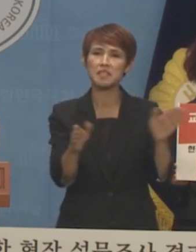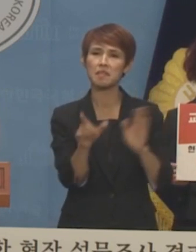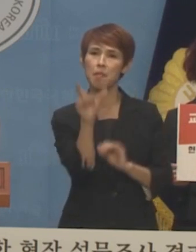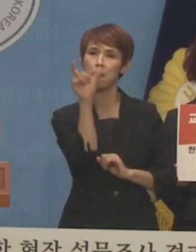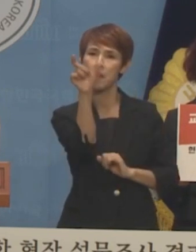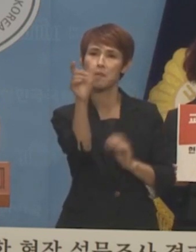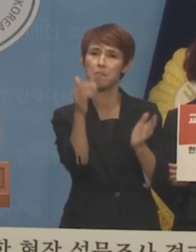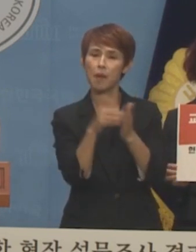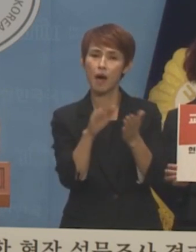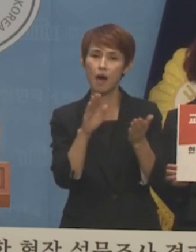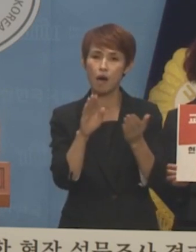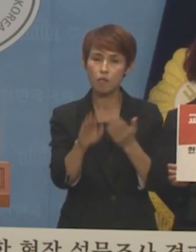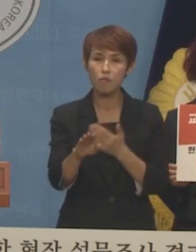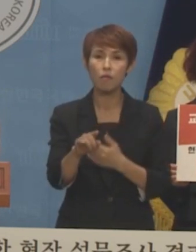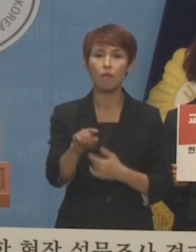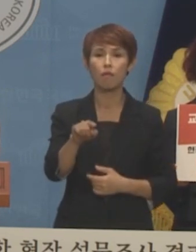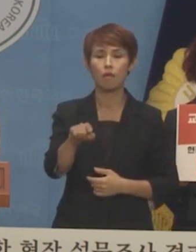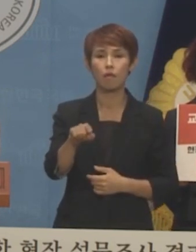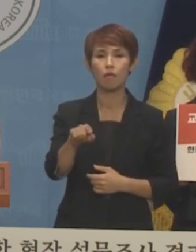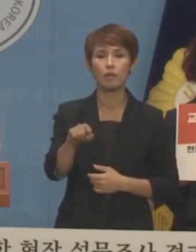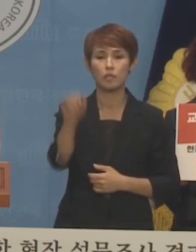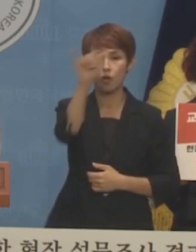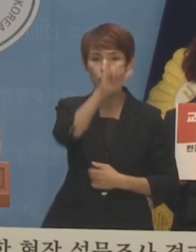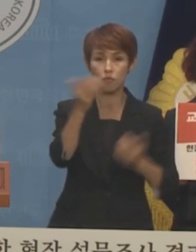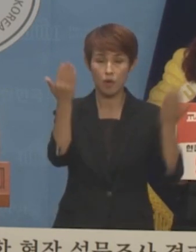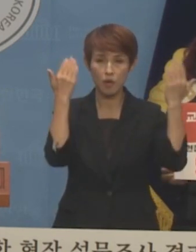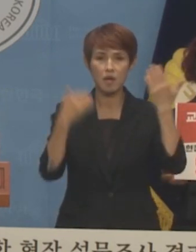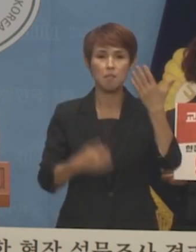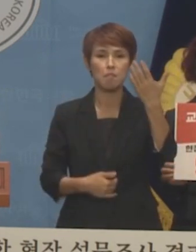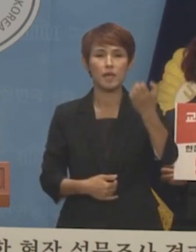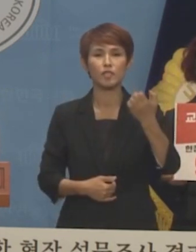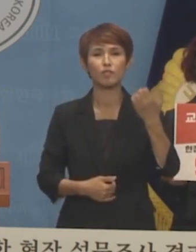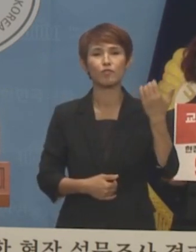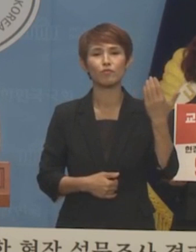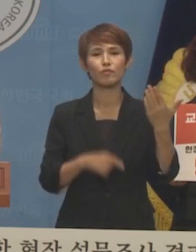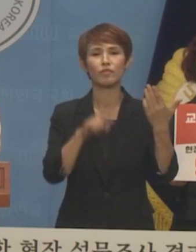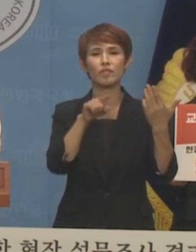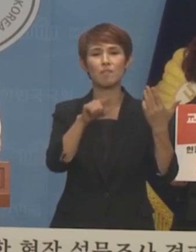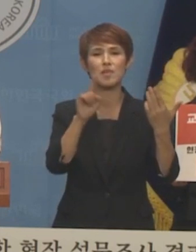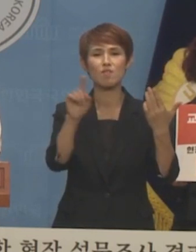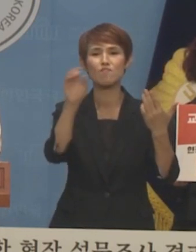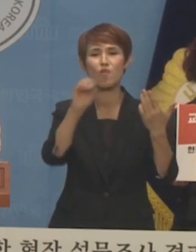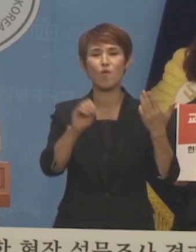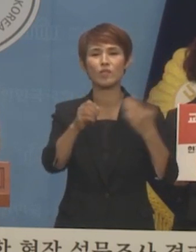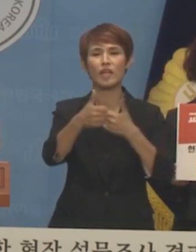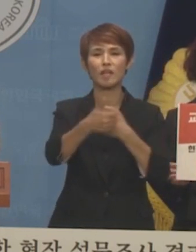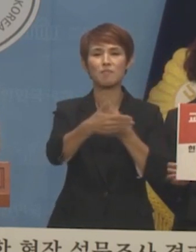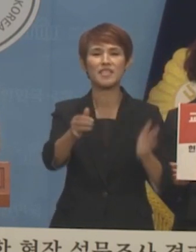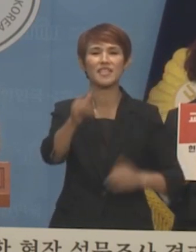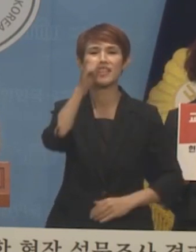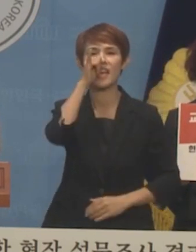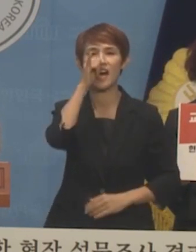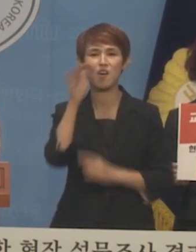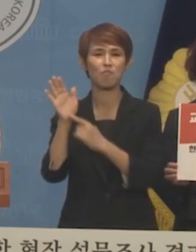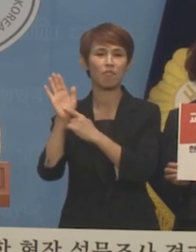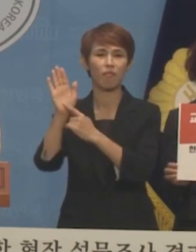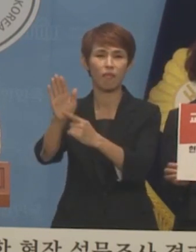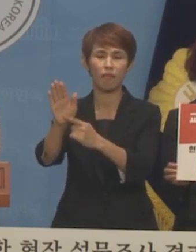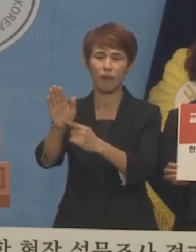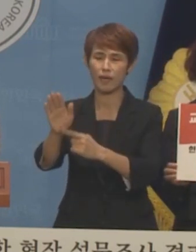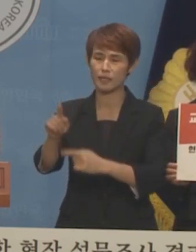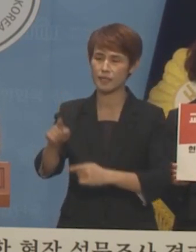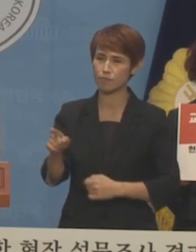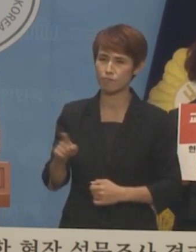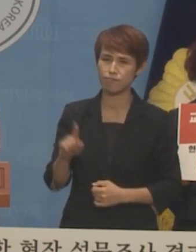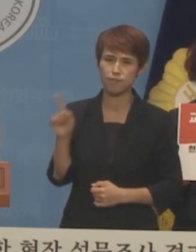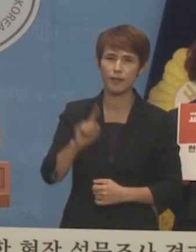학교의 89.1%에 민원 상담실이 구축되었다는 교육부의 발표는 너무나 무책임한 발표에 지나지